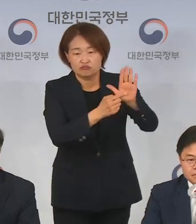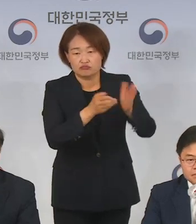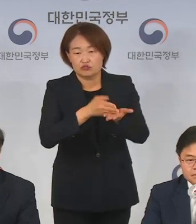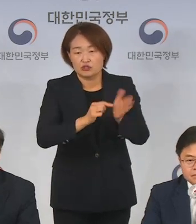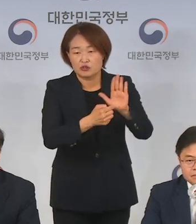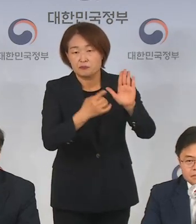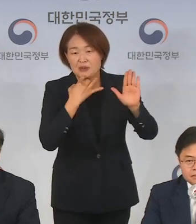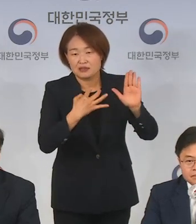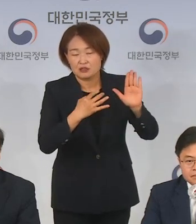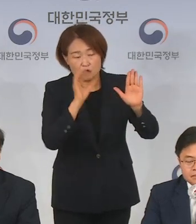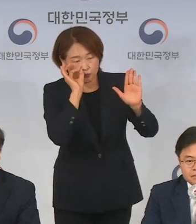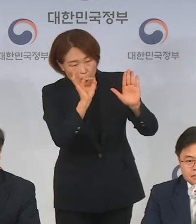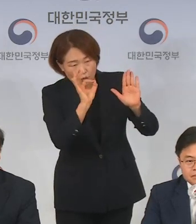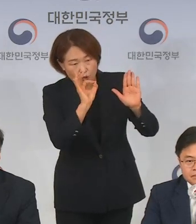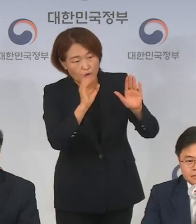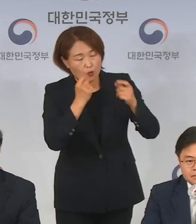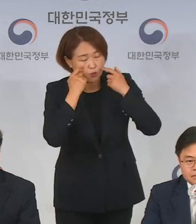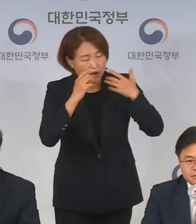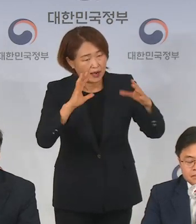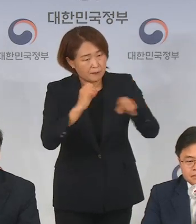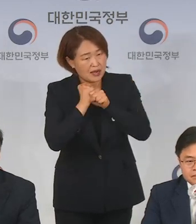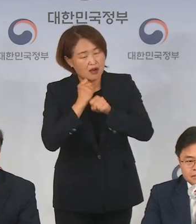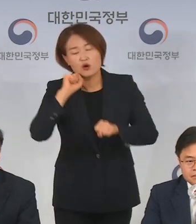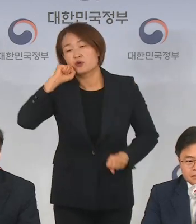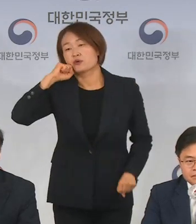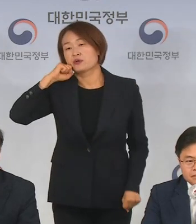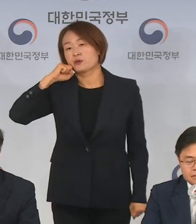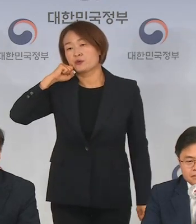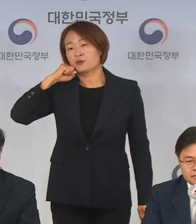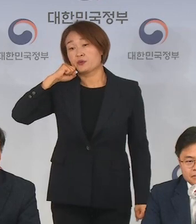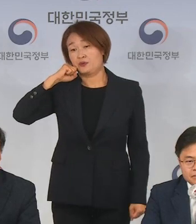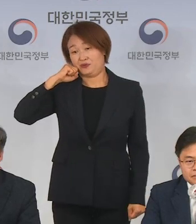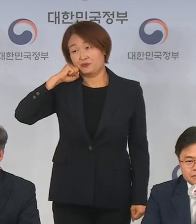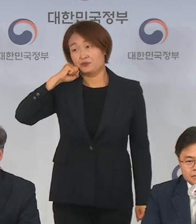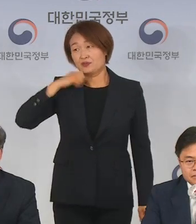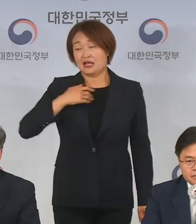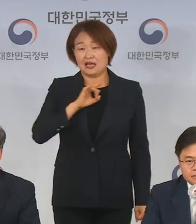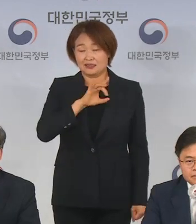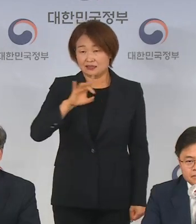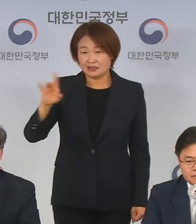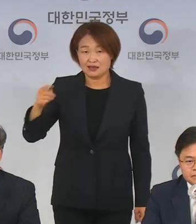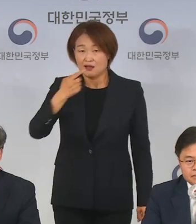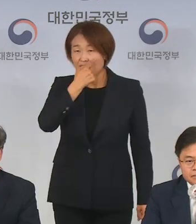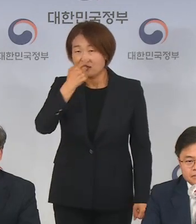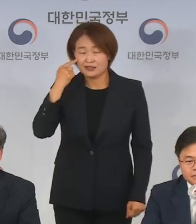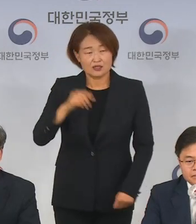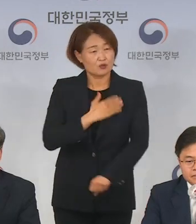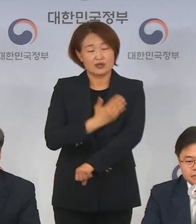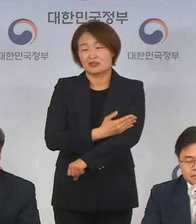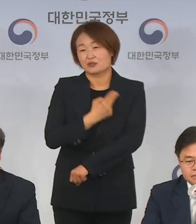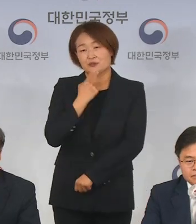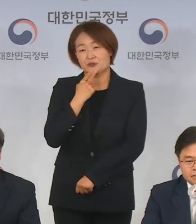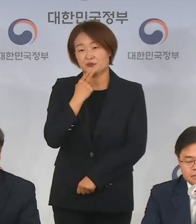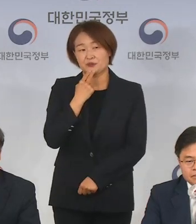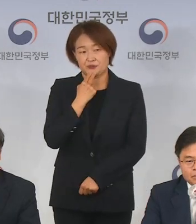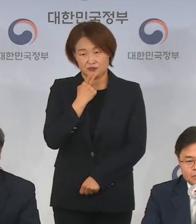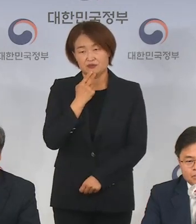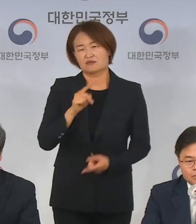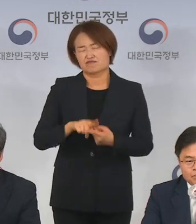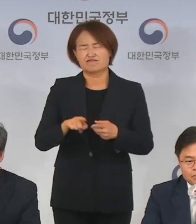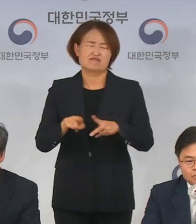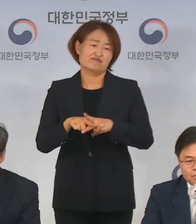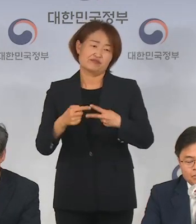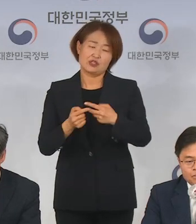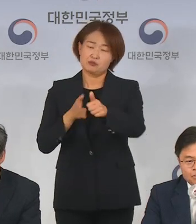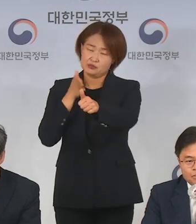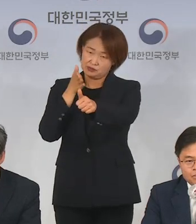정확하게 캐치하기는 쉽지 않습니다. 그렇다고 그걸 저희가 일일이 확인할 권한이 있는 것도 아니고요. 그래서 그런 부분은 좀 이해를 해주시면